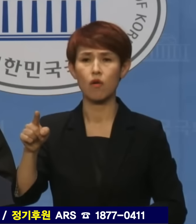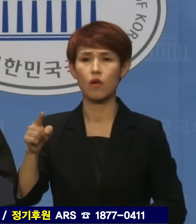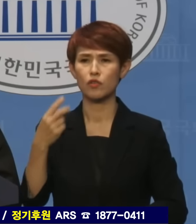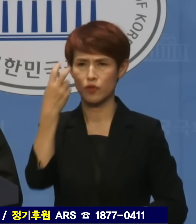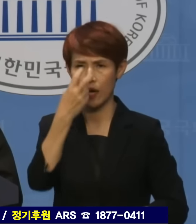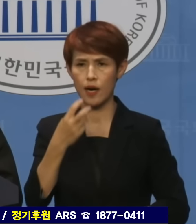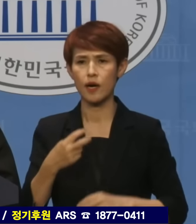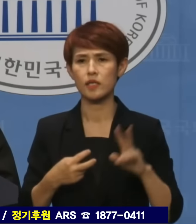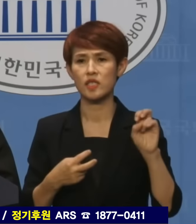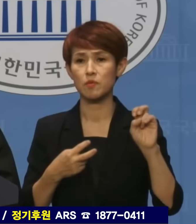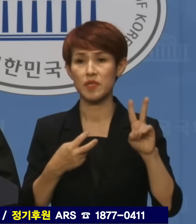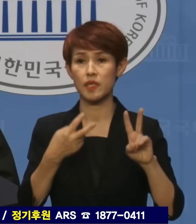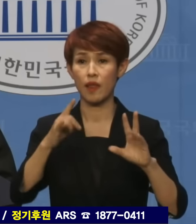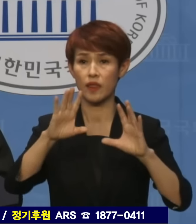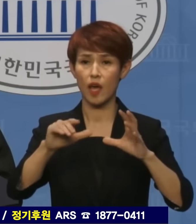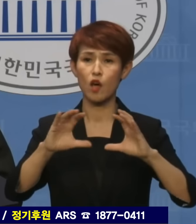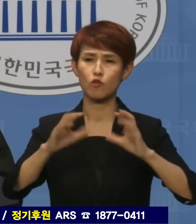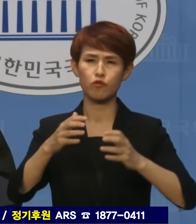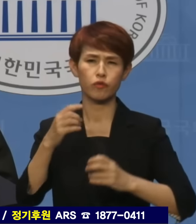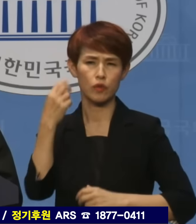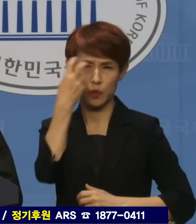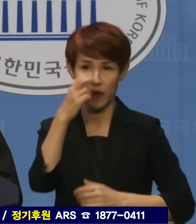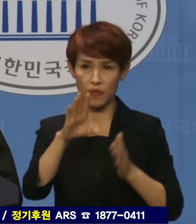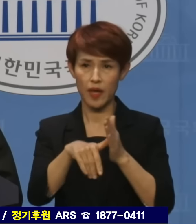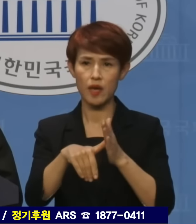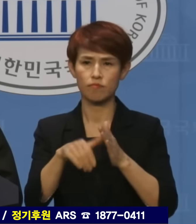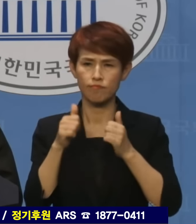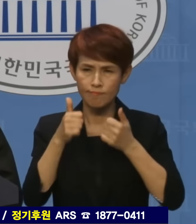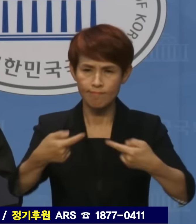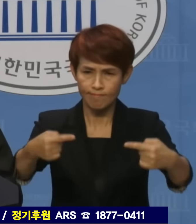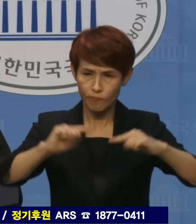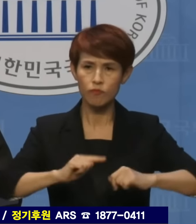있을 국정조사에 성실히 임할 준비하십시오.